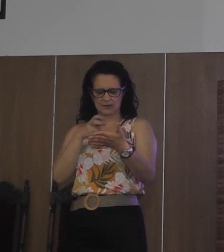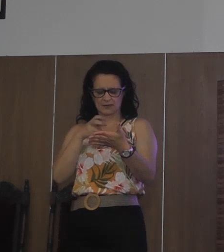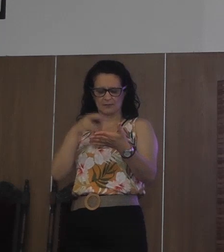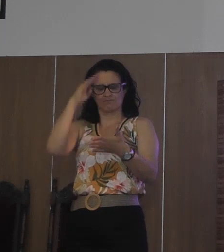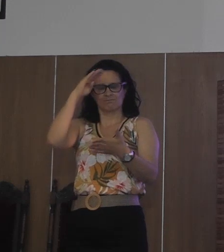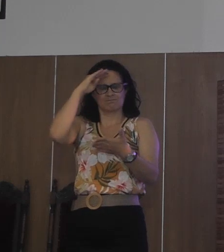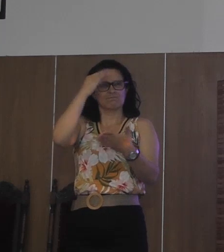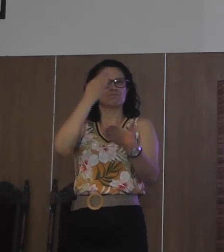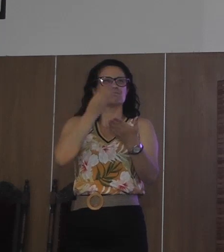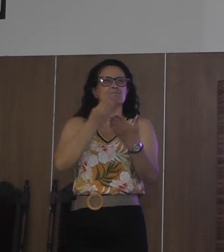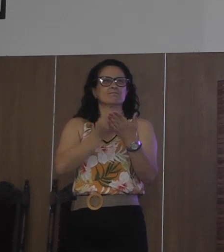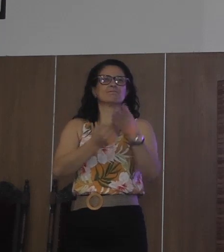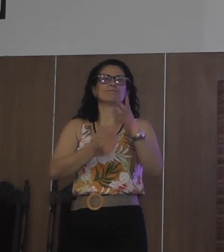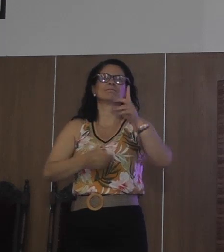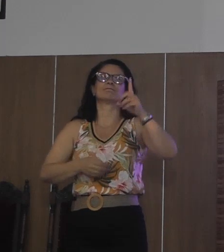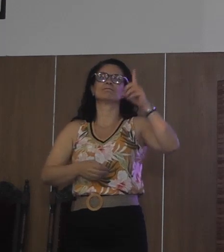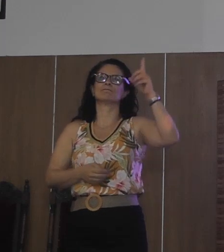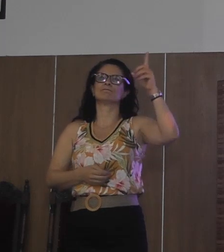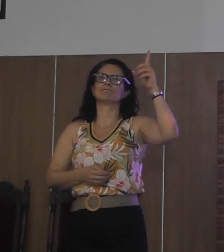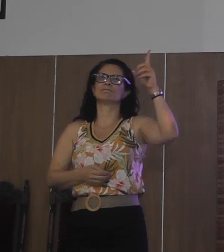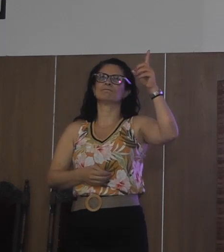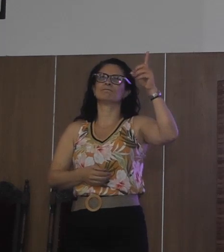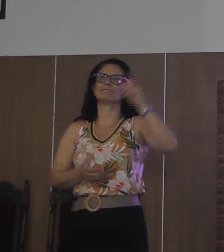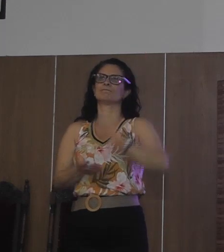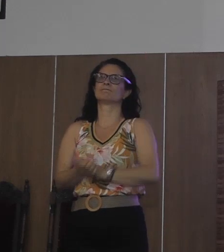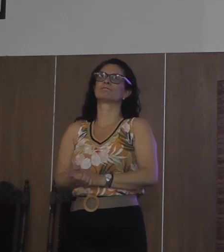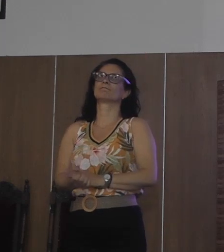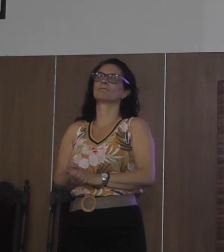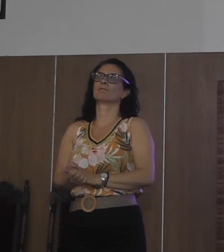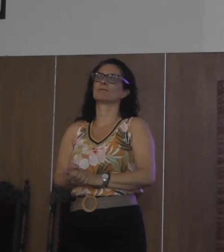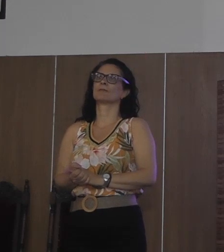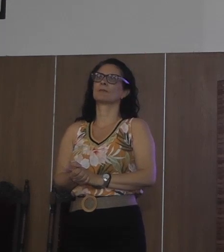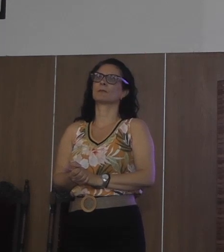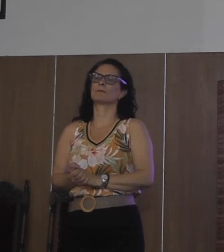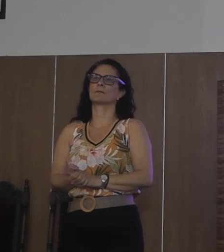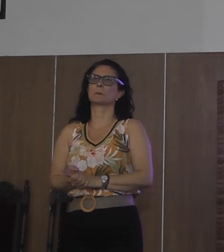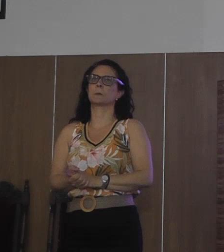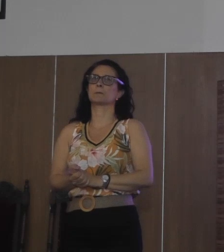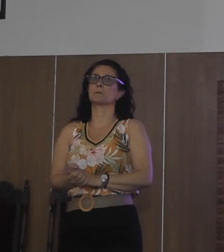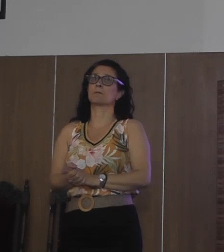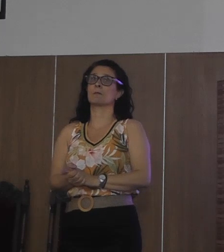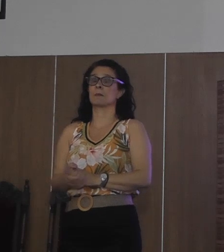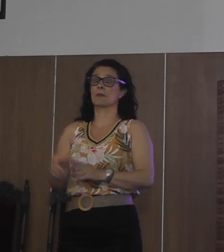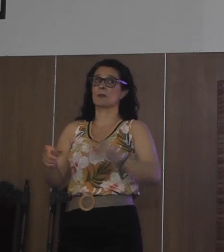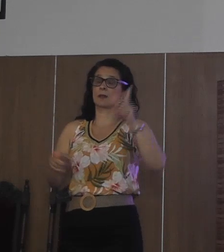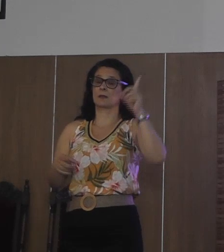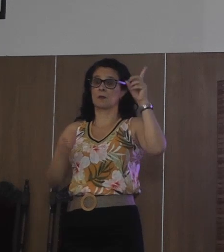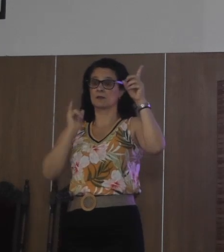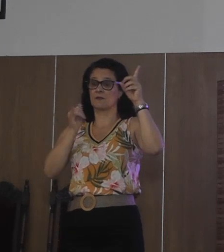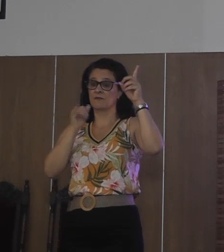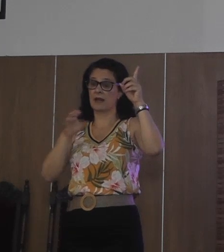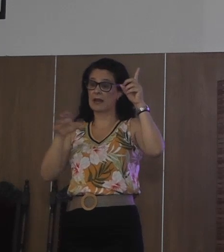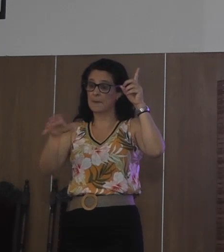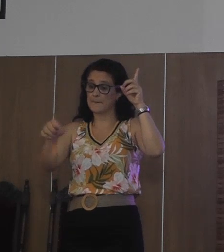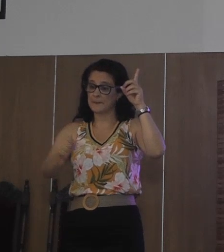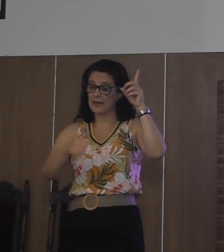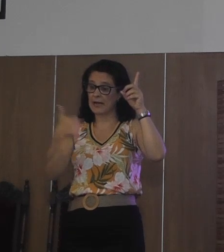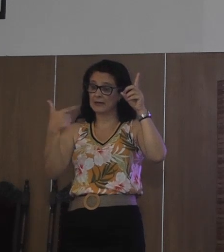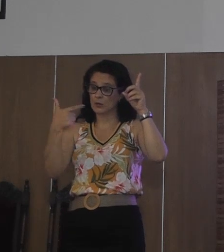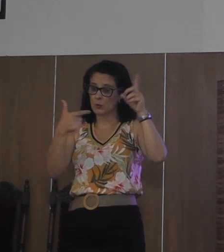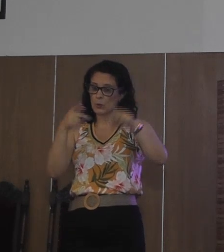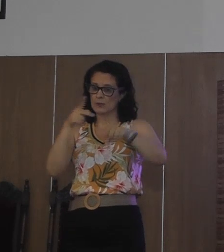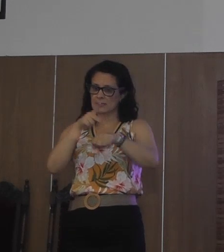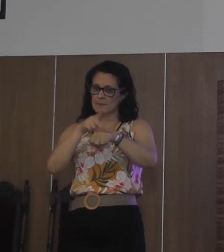Isso vai ficar evidenciado quando Deus fala: Josué, pega 12 pedras do fundo desse rio e monta um altar, para